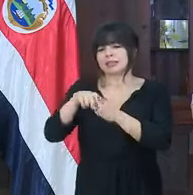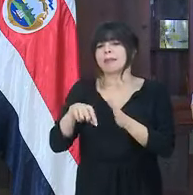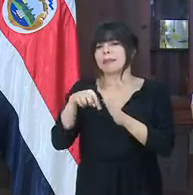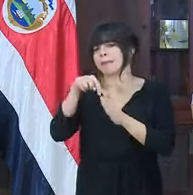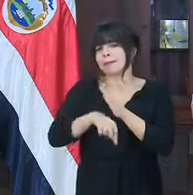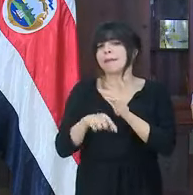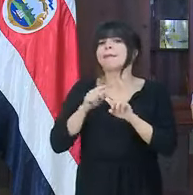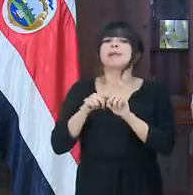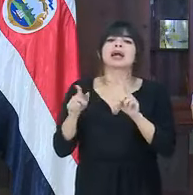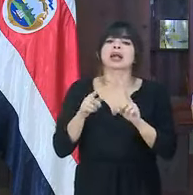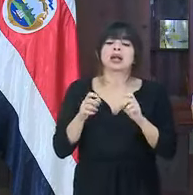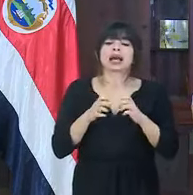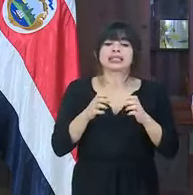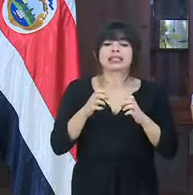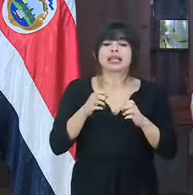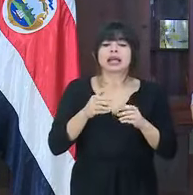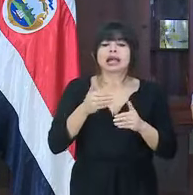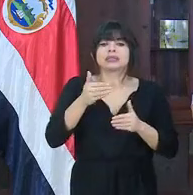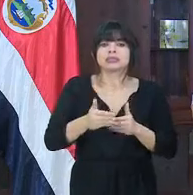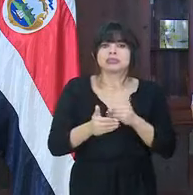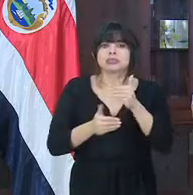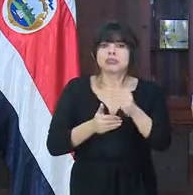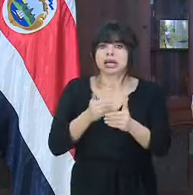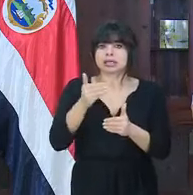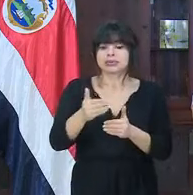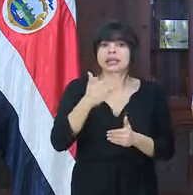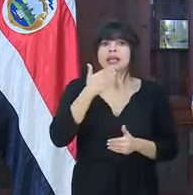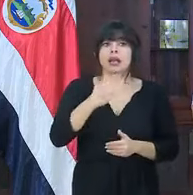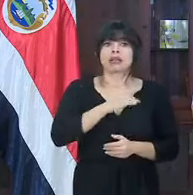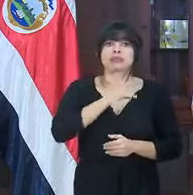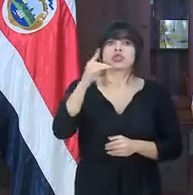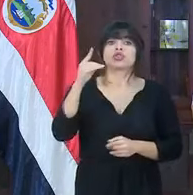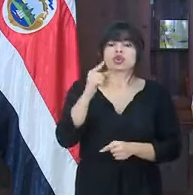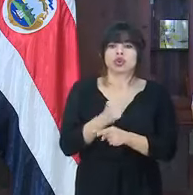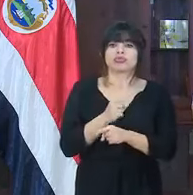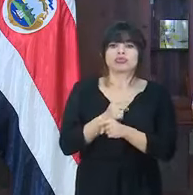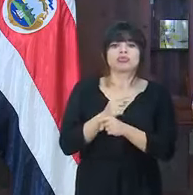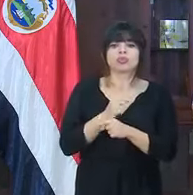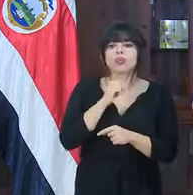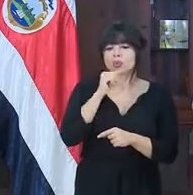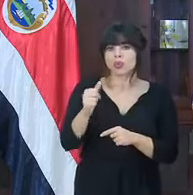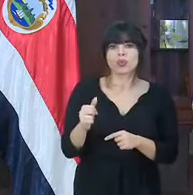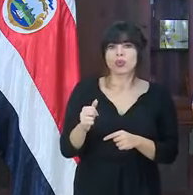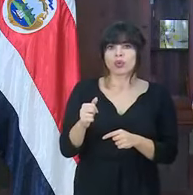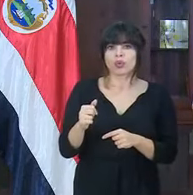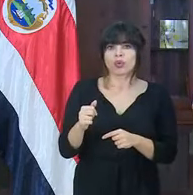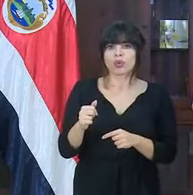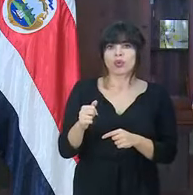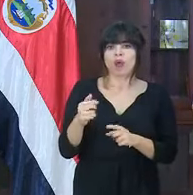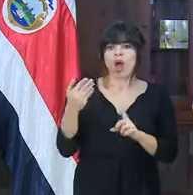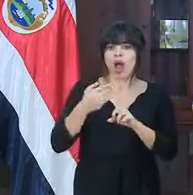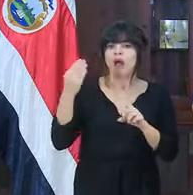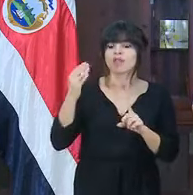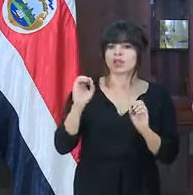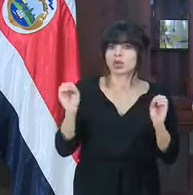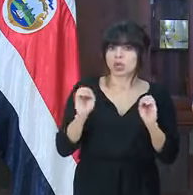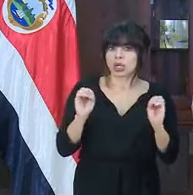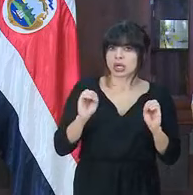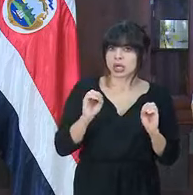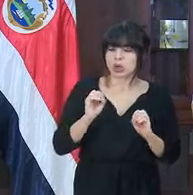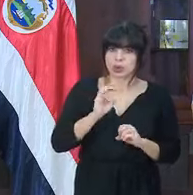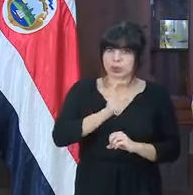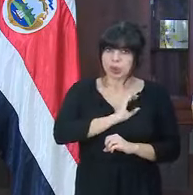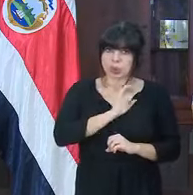pero es por fases. Y gracias a Dios, efectivamente, no lesionaron a ninguno de nuestros